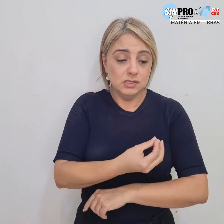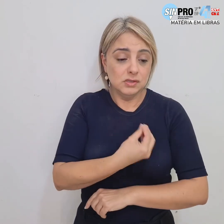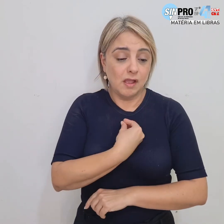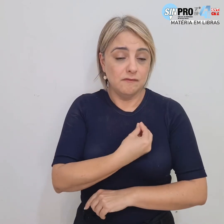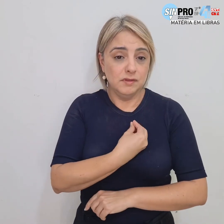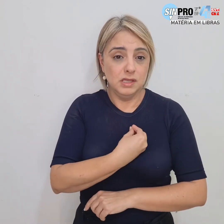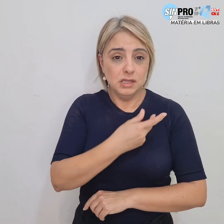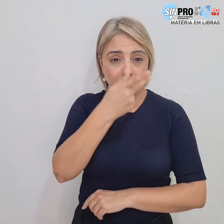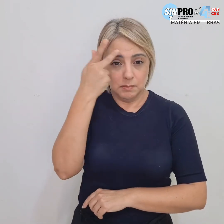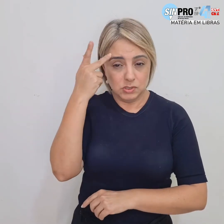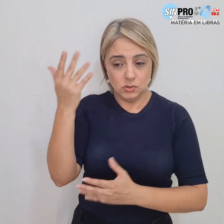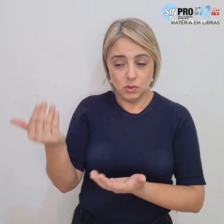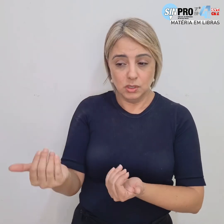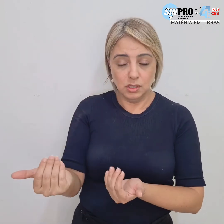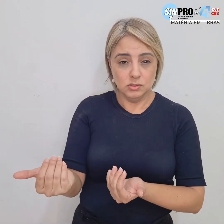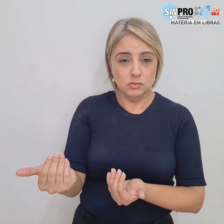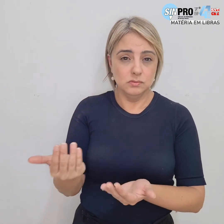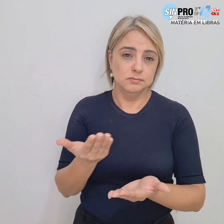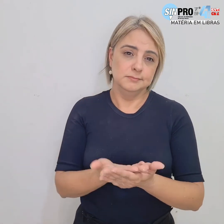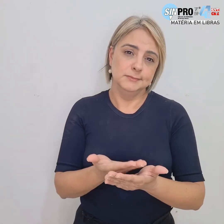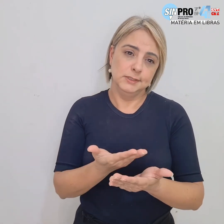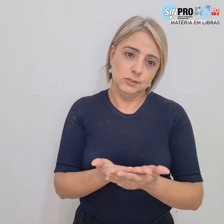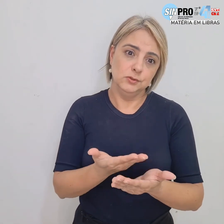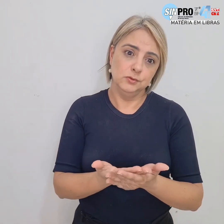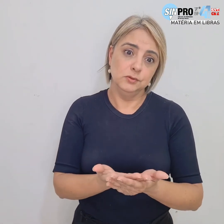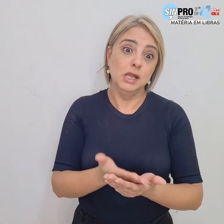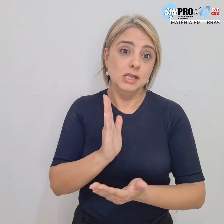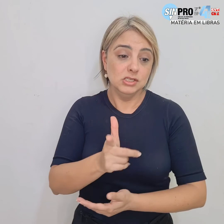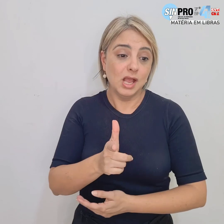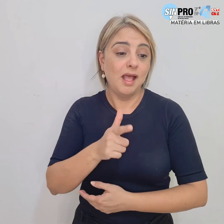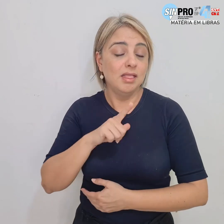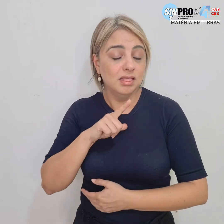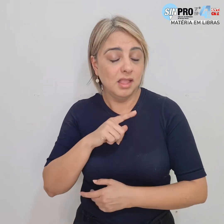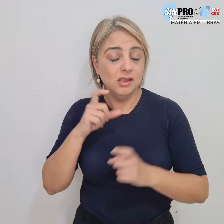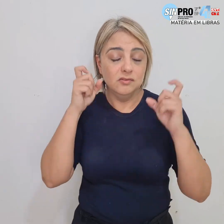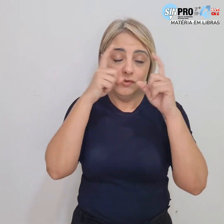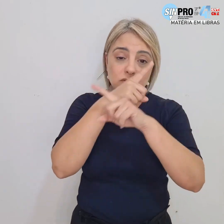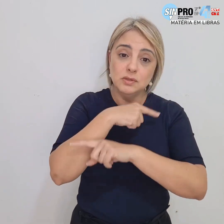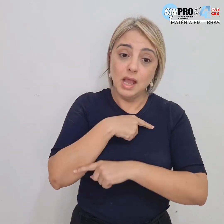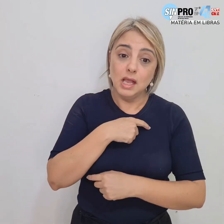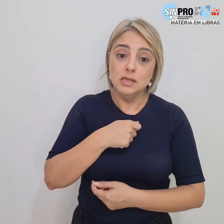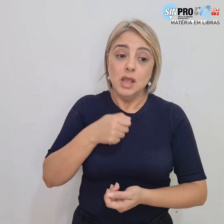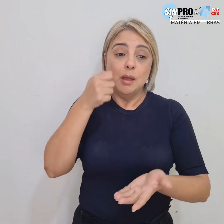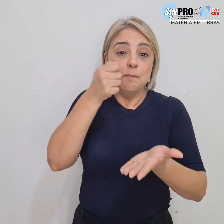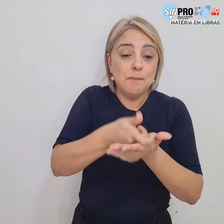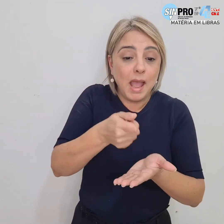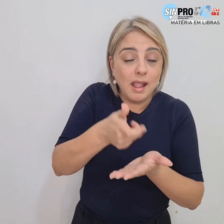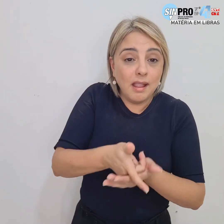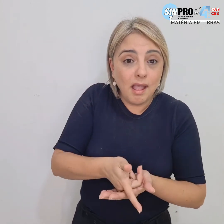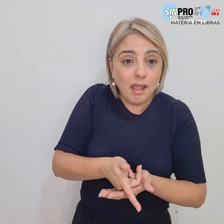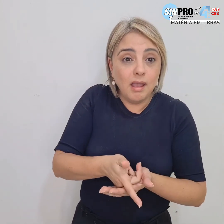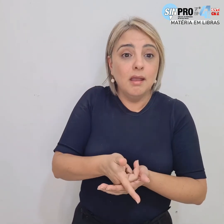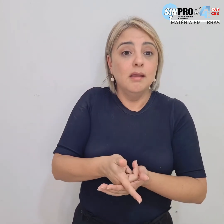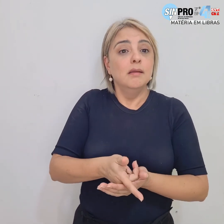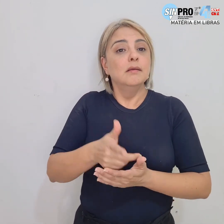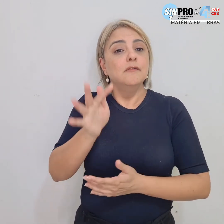jovens que já têm dificuldades atualmente para arcar com os custos da formação.